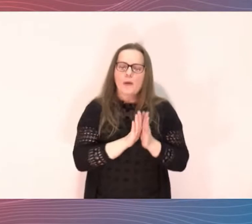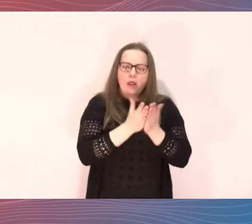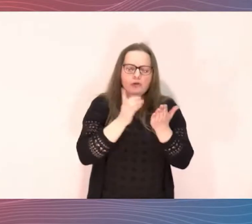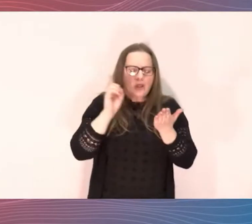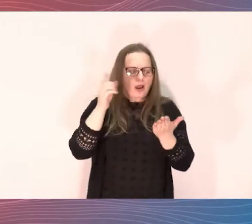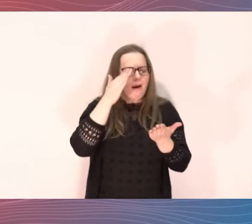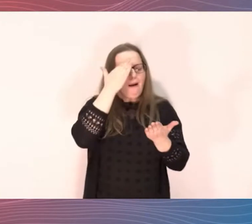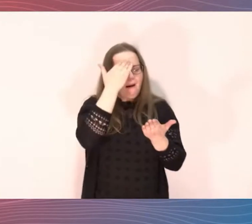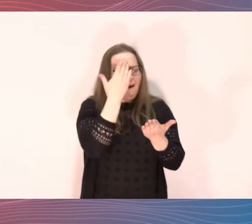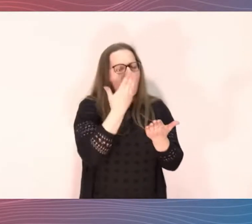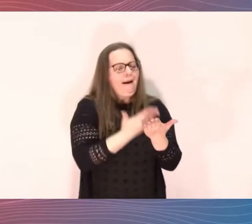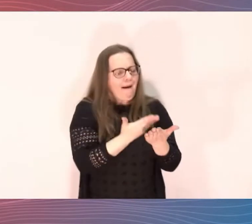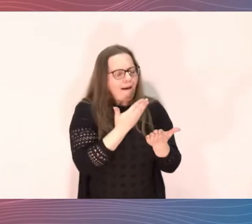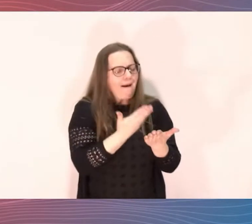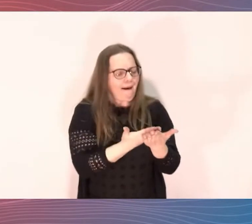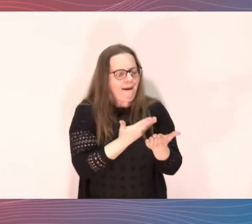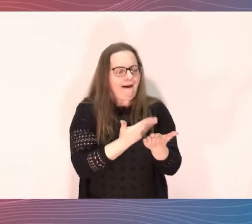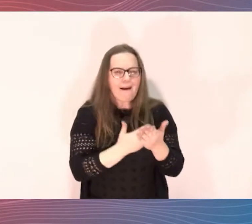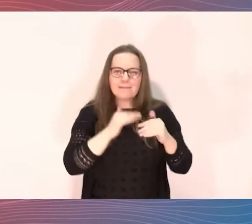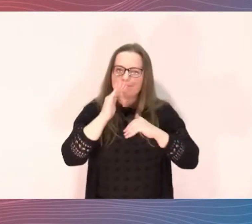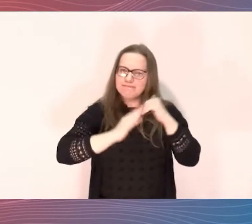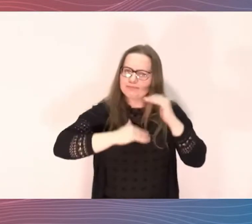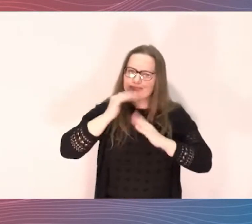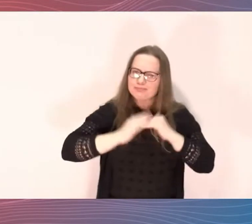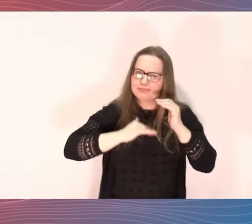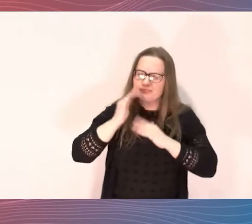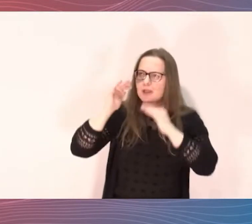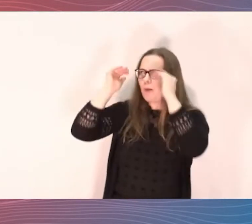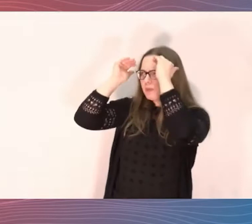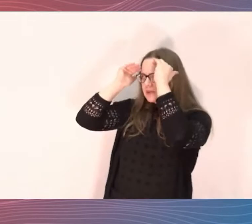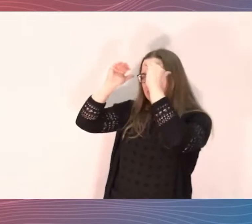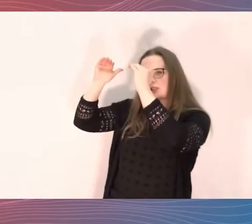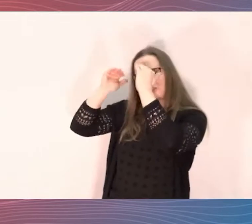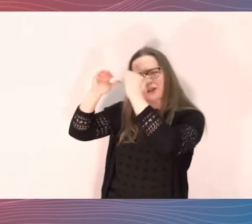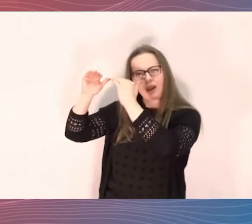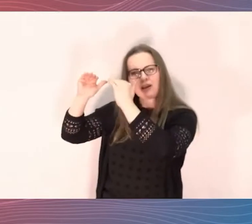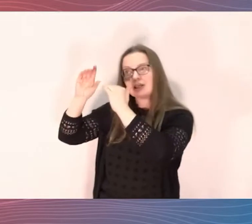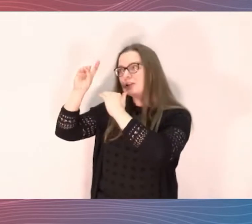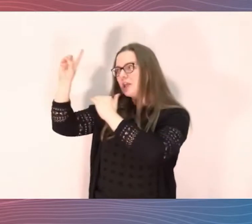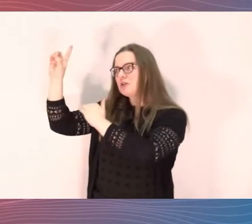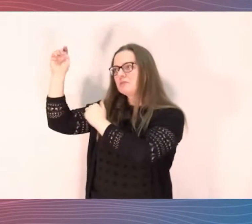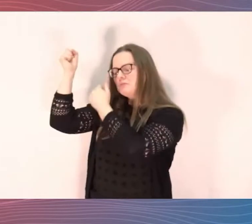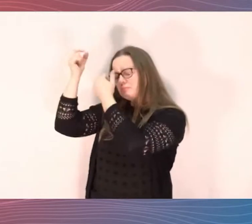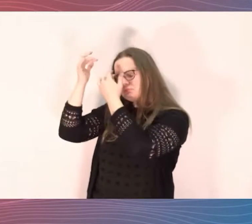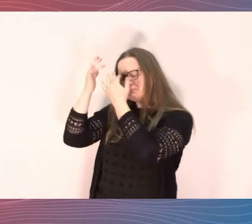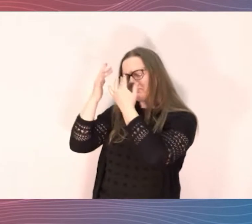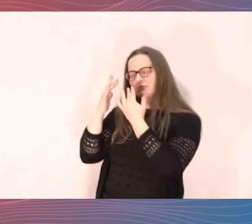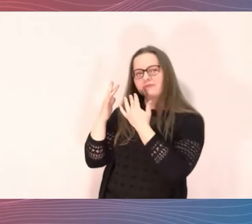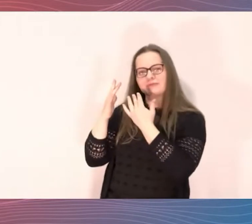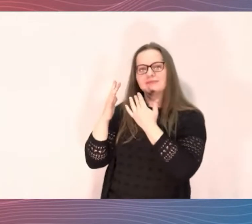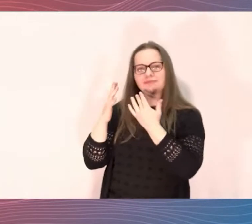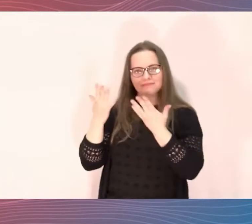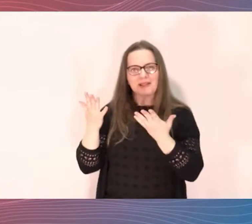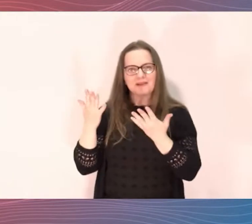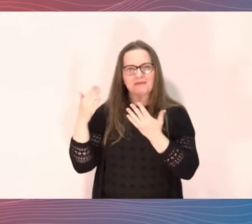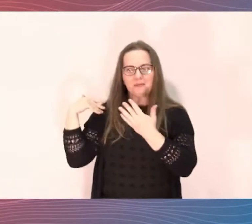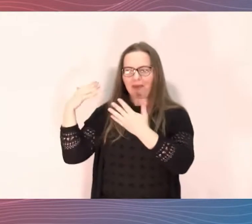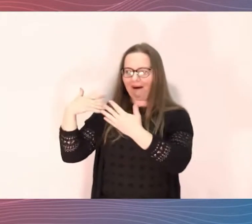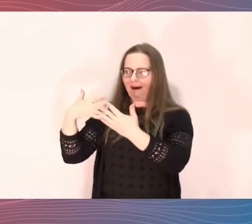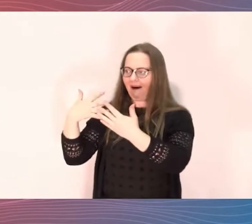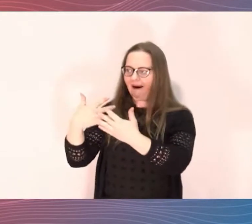obedecemos, praticamos, irmãos, o resto é Deus quem faz. E Deus tem feito nesses últimos anos, no nosso meio.